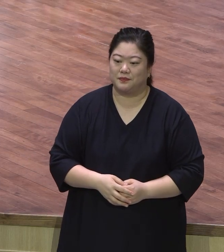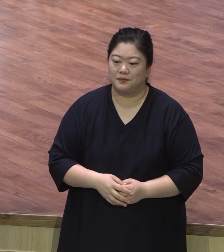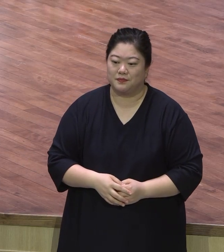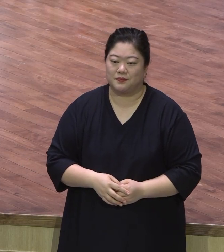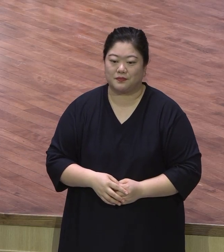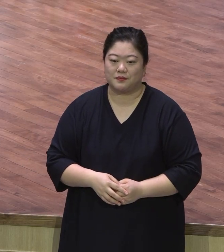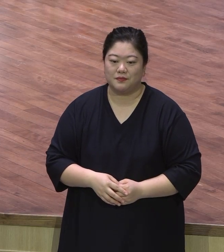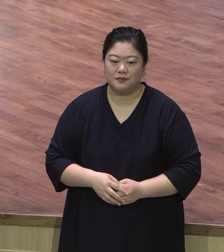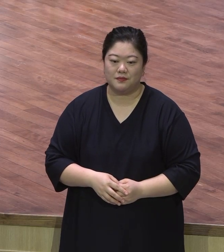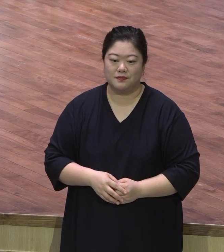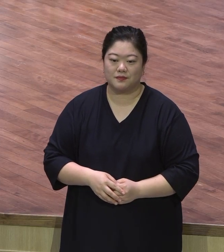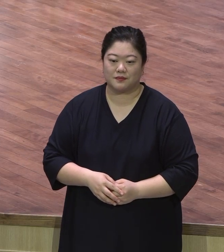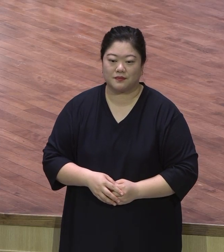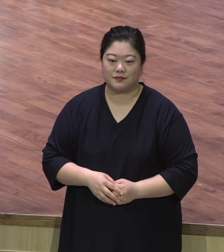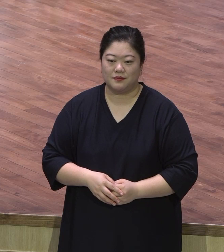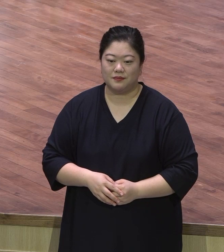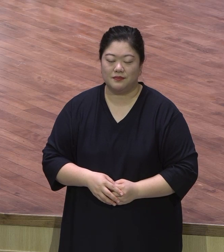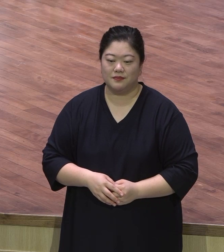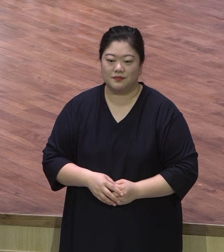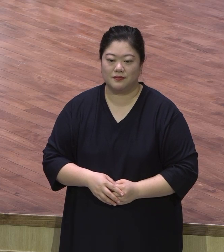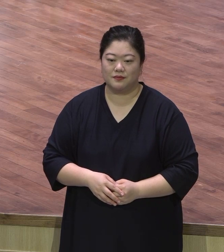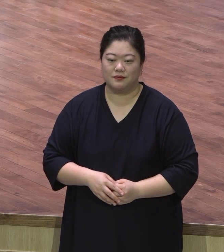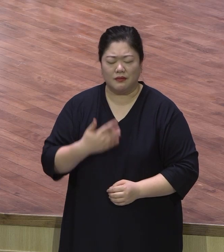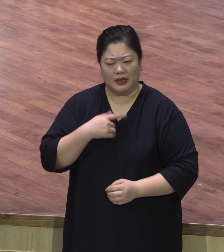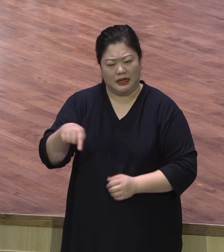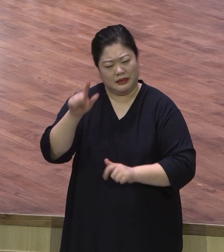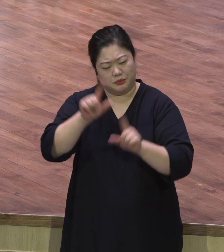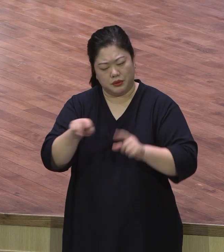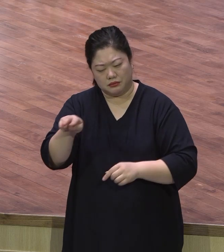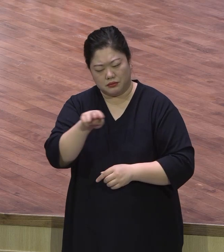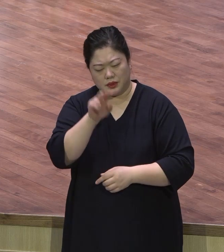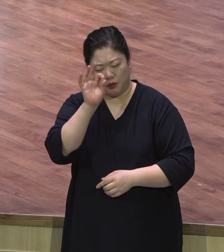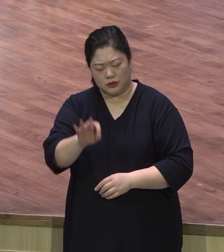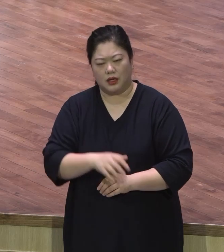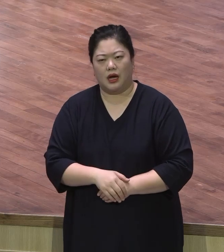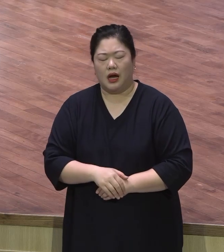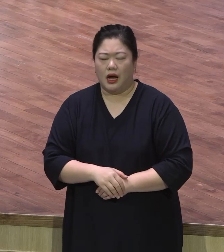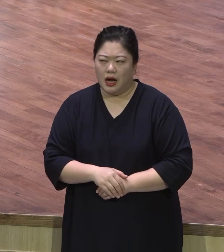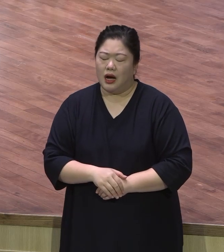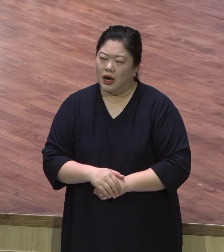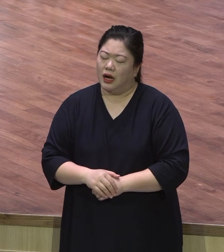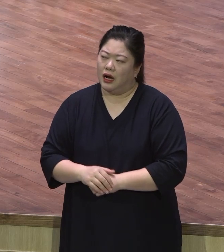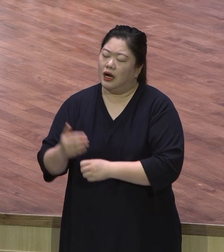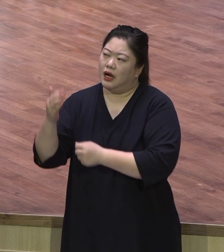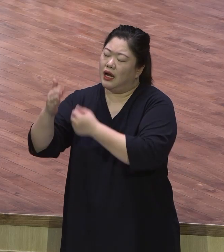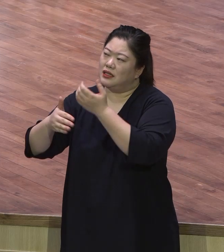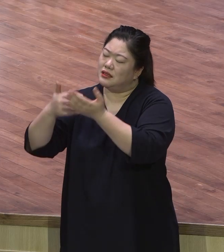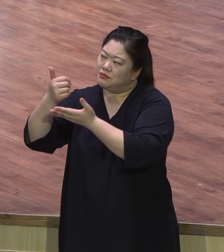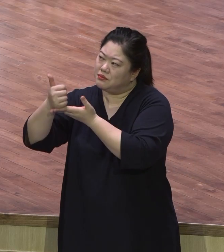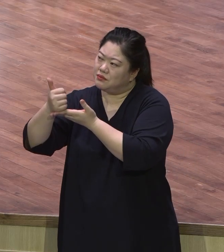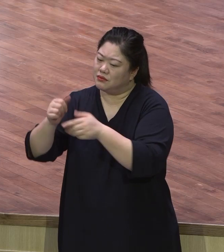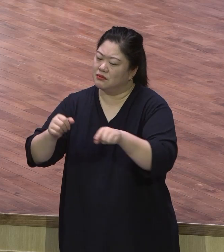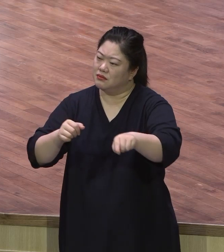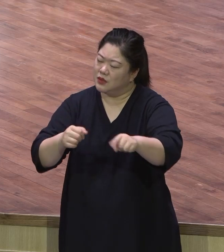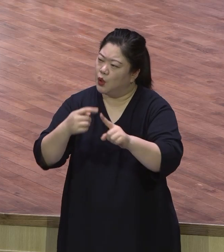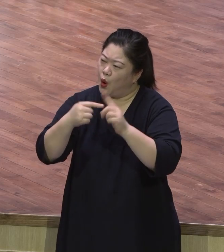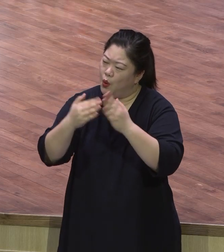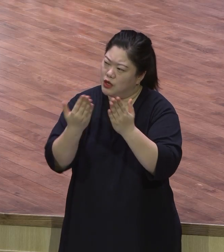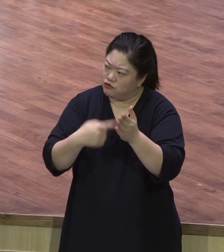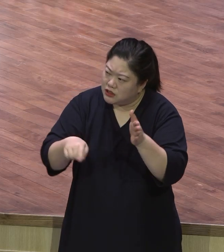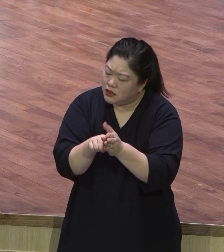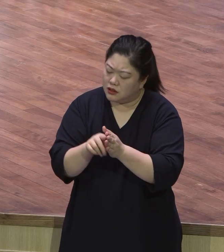아 하나님이 그래서 저분을 특별히 축복하시겠구나 참 보배